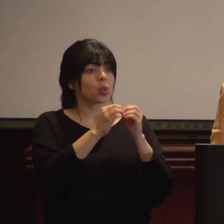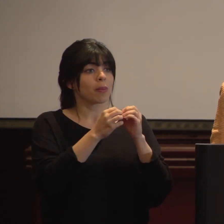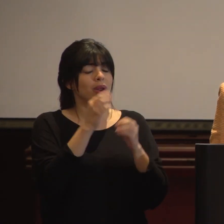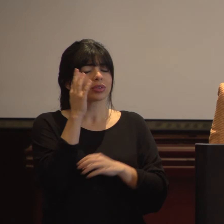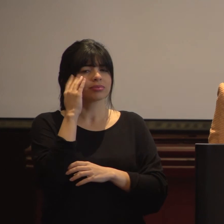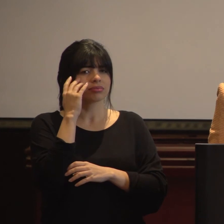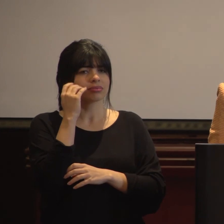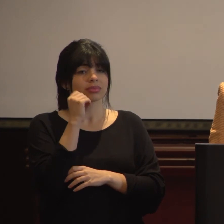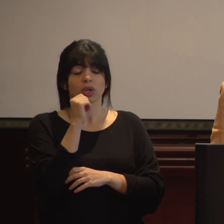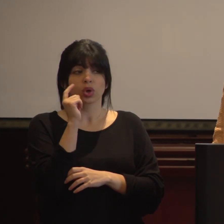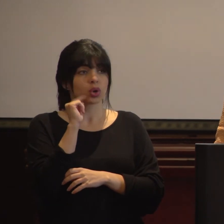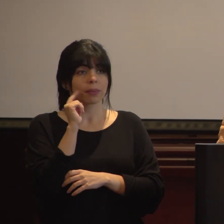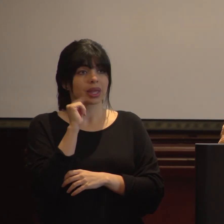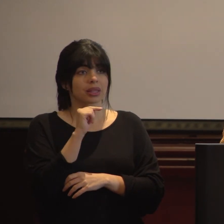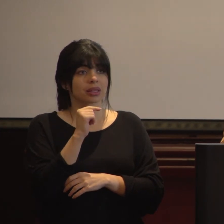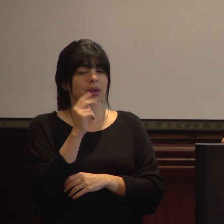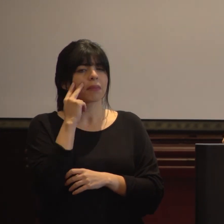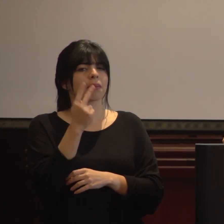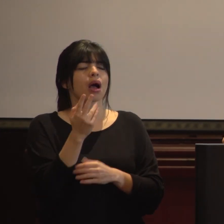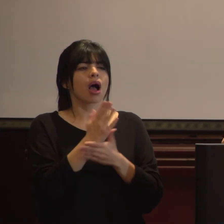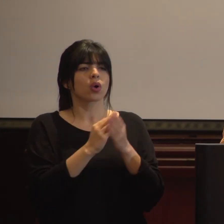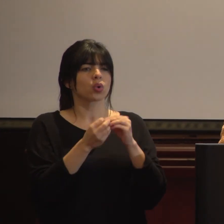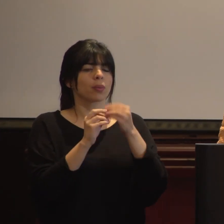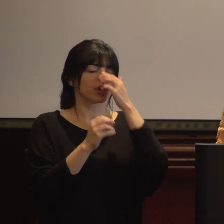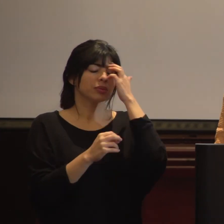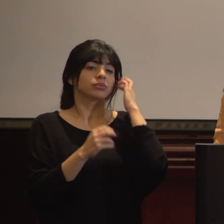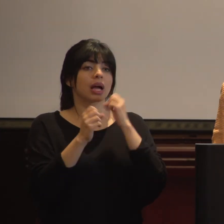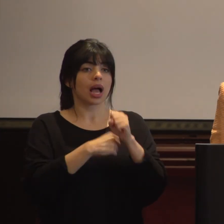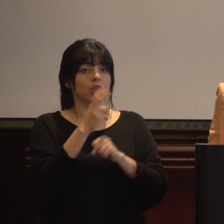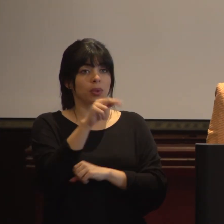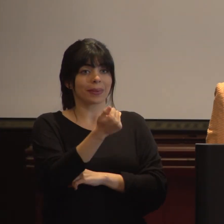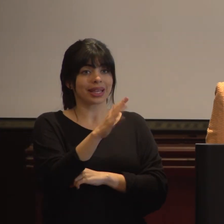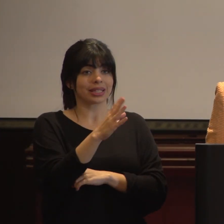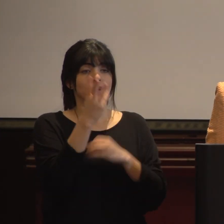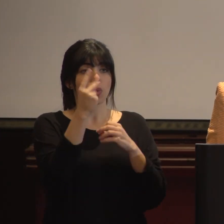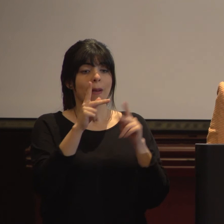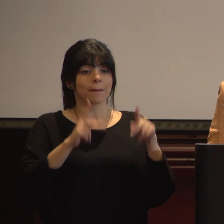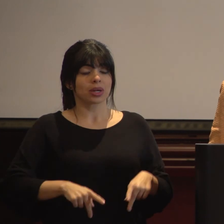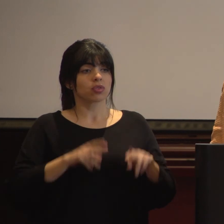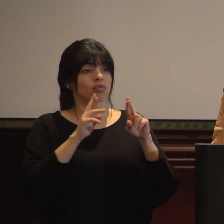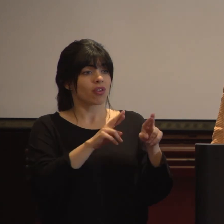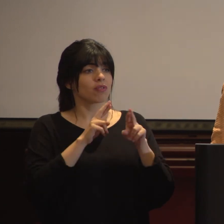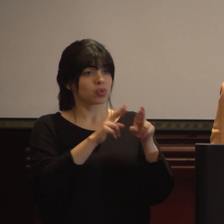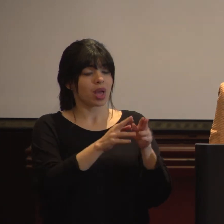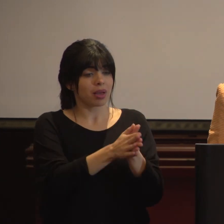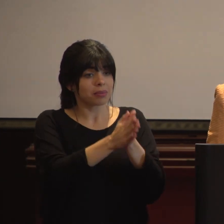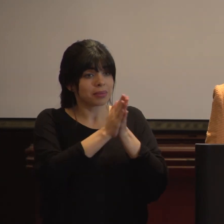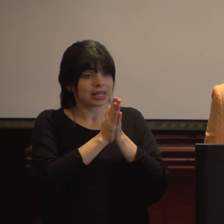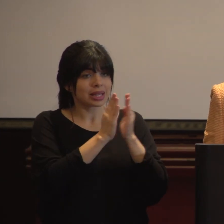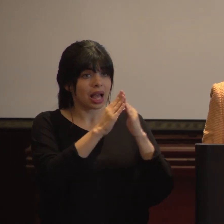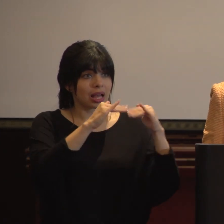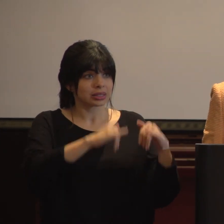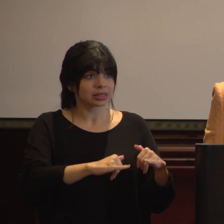alarman y no mienten veamos algunos en el año 15 el número de personas refugiadas y solicitantes de